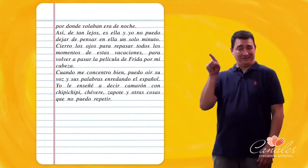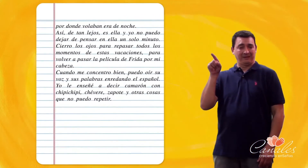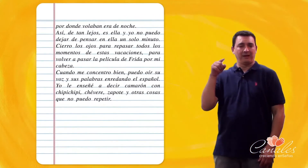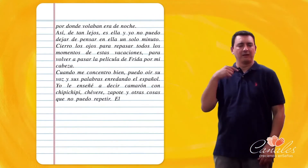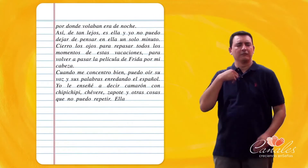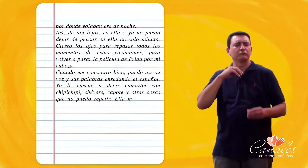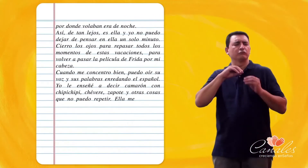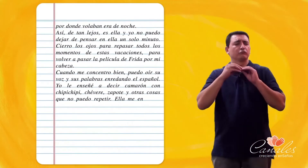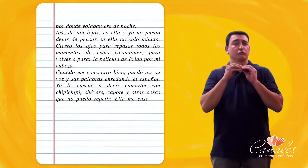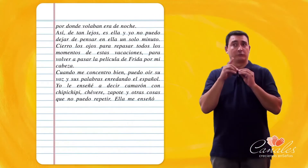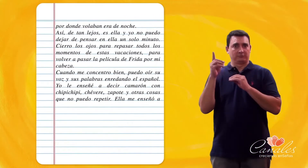Ella me enseñó a besar